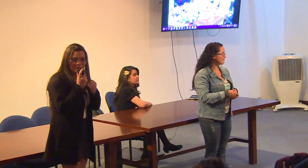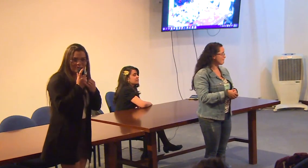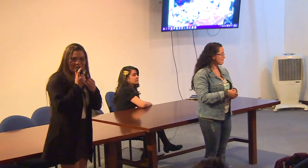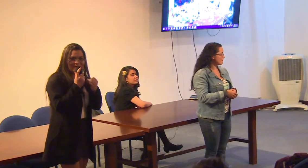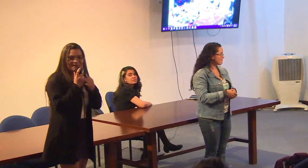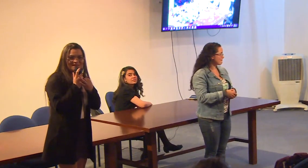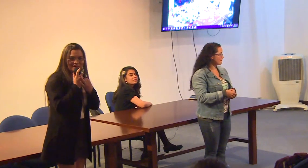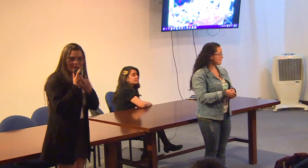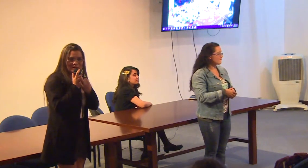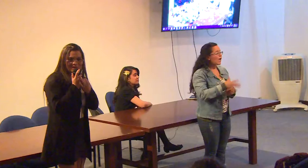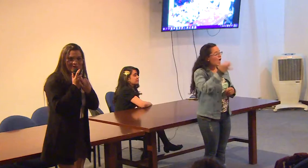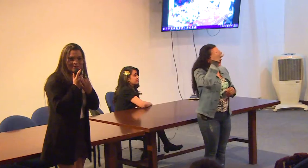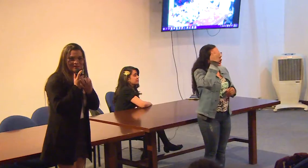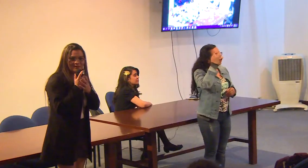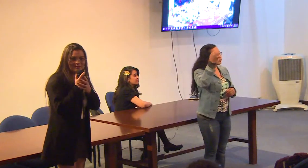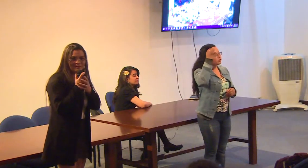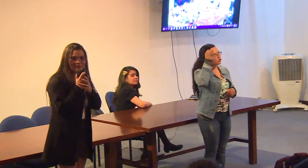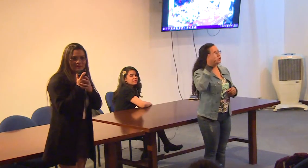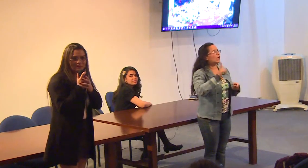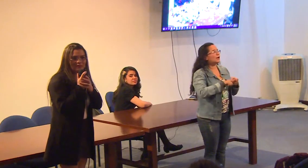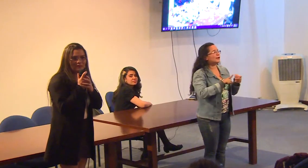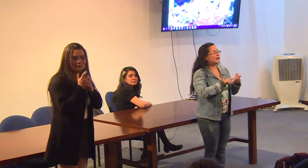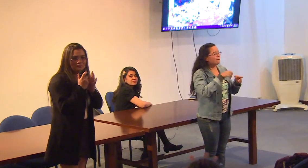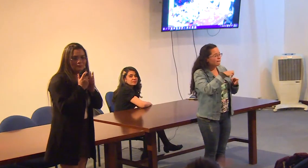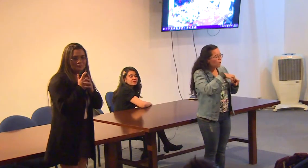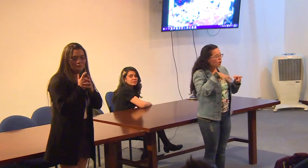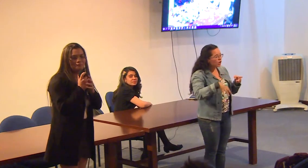Los profesionales, la población.